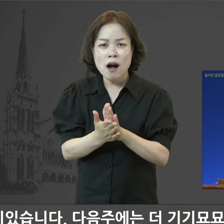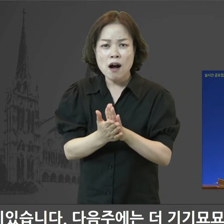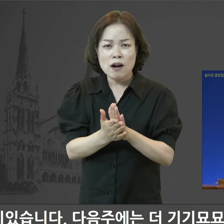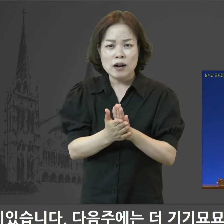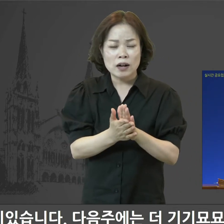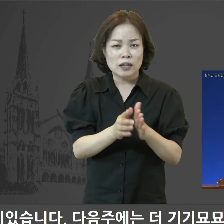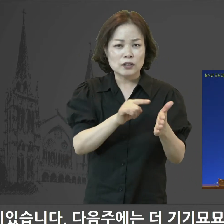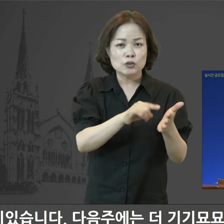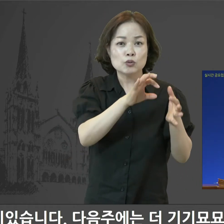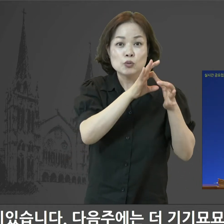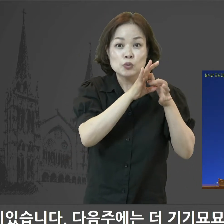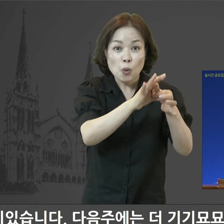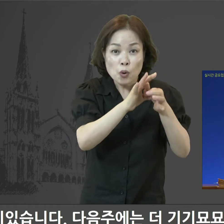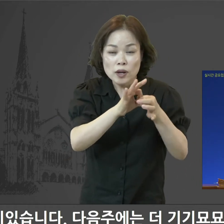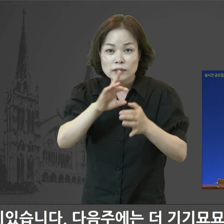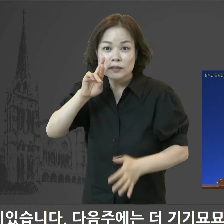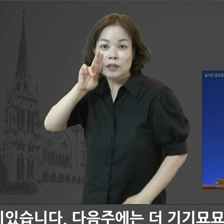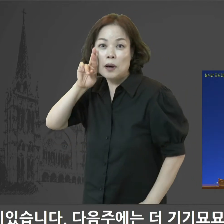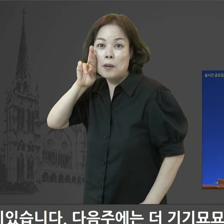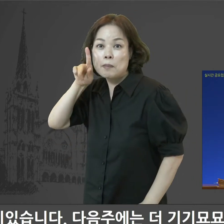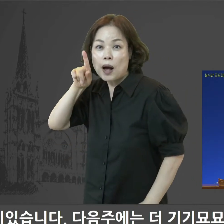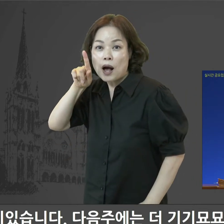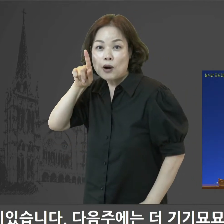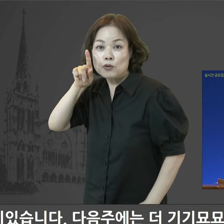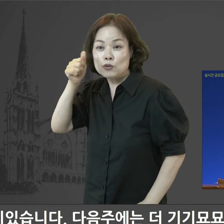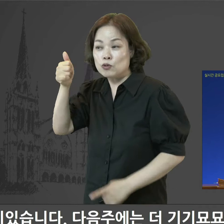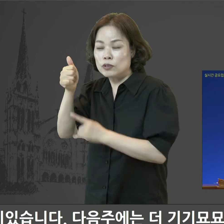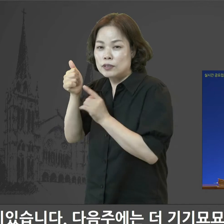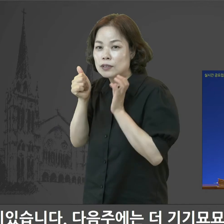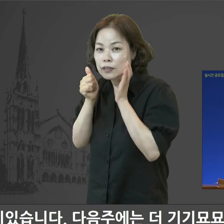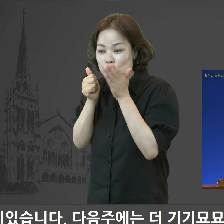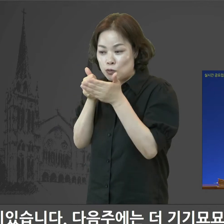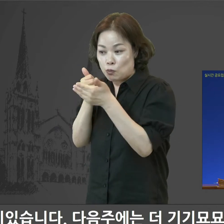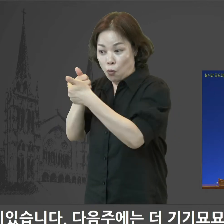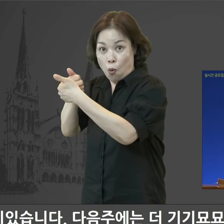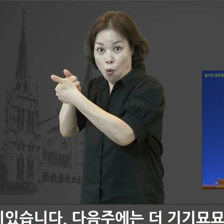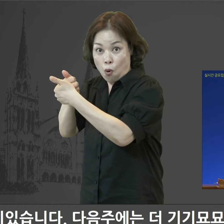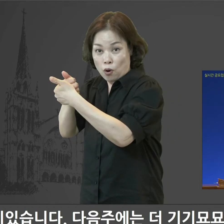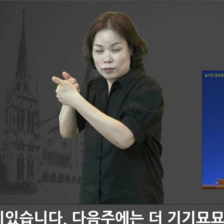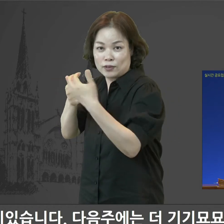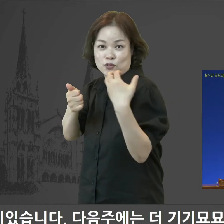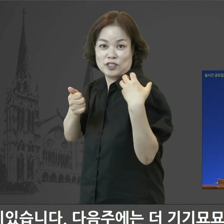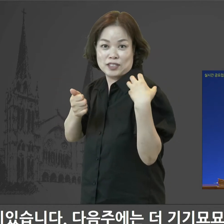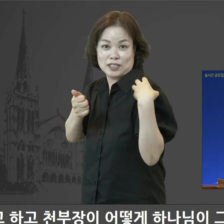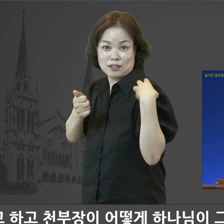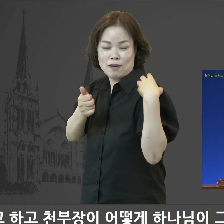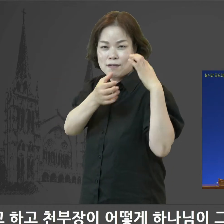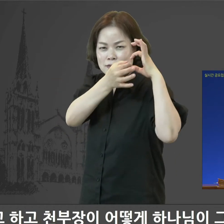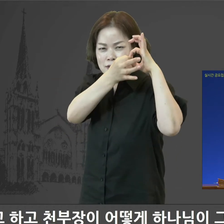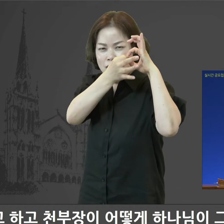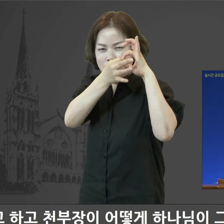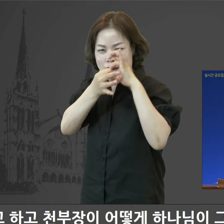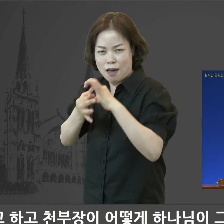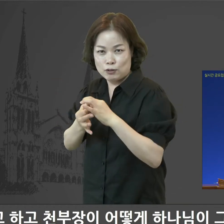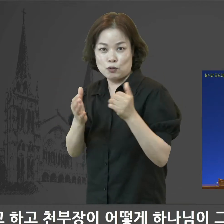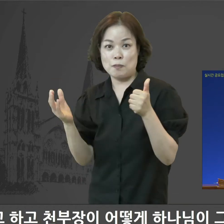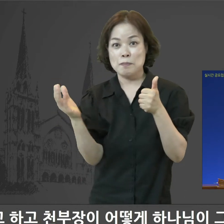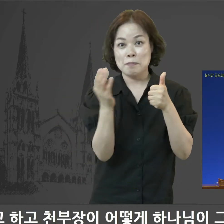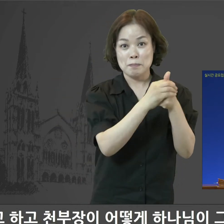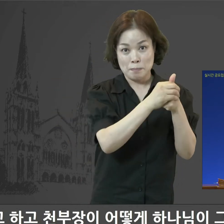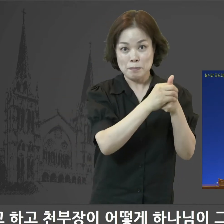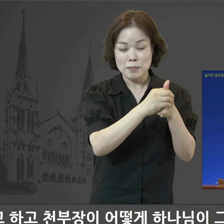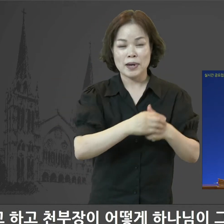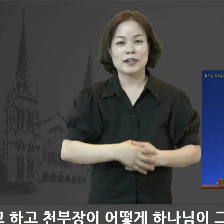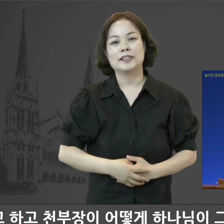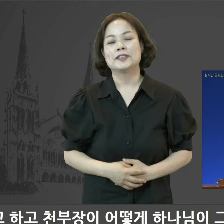사용해서 바울을 참 잘 보호해 주는 그런 역할이 지속되고 있다는 사실을